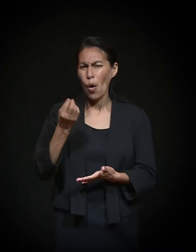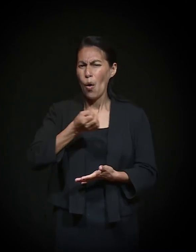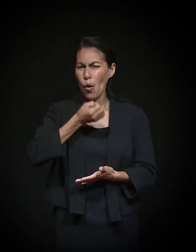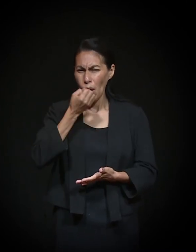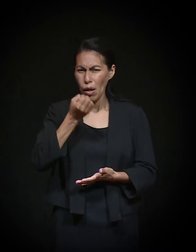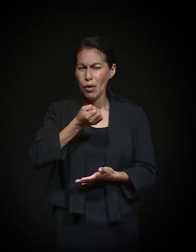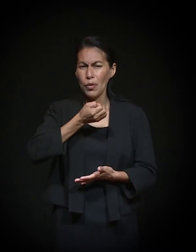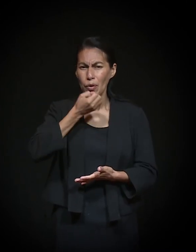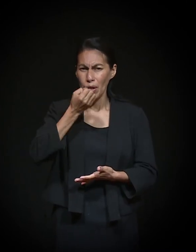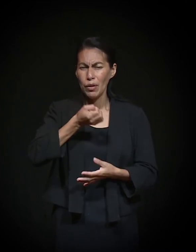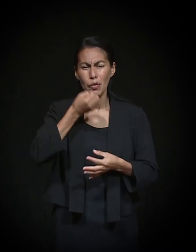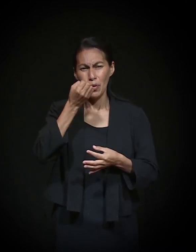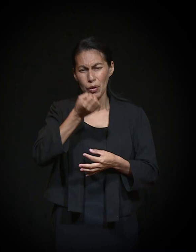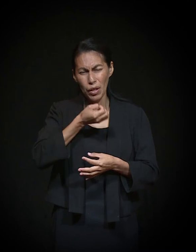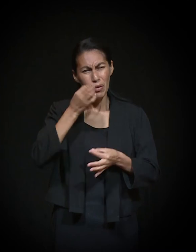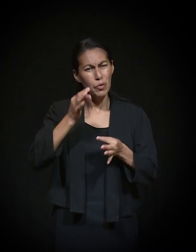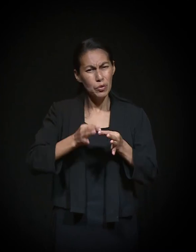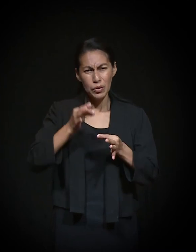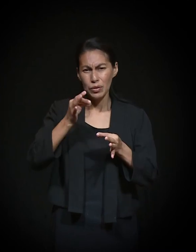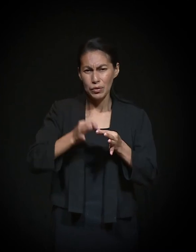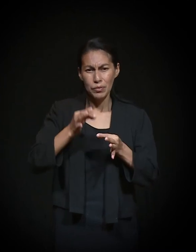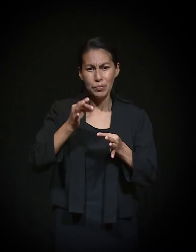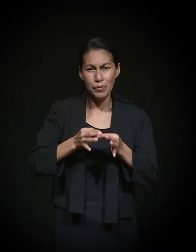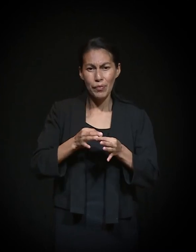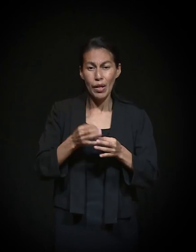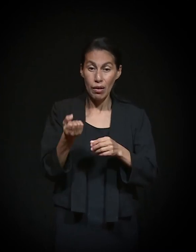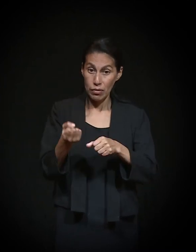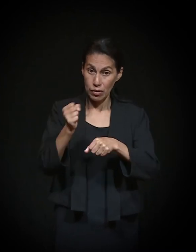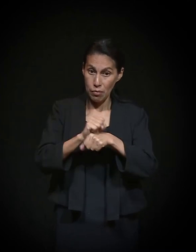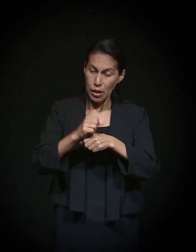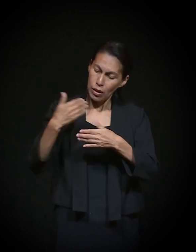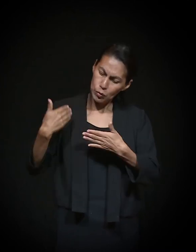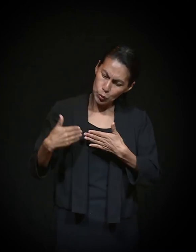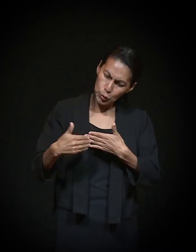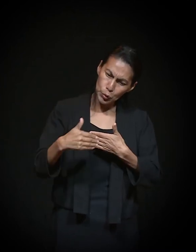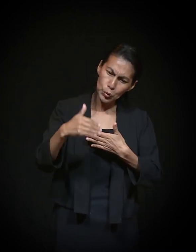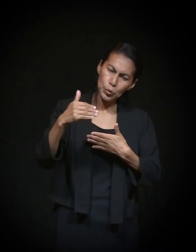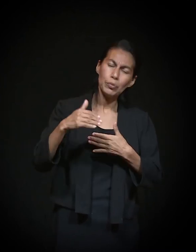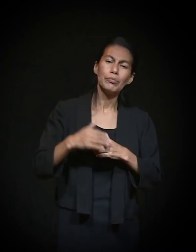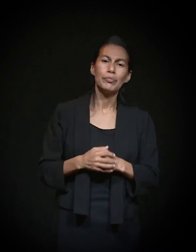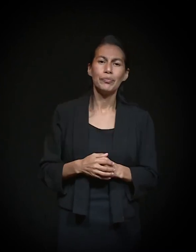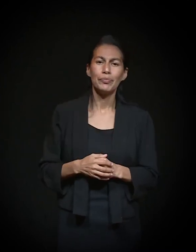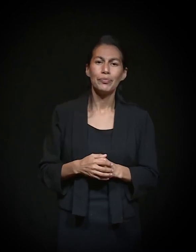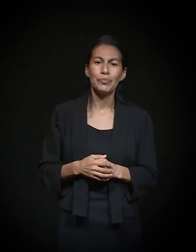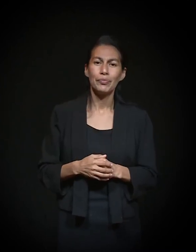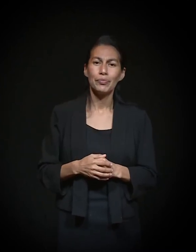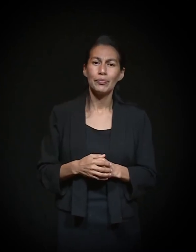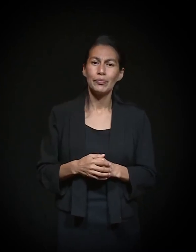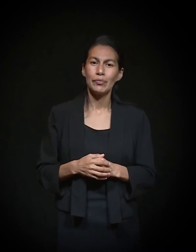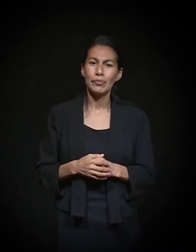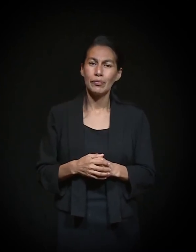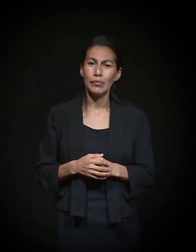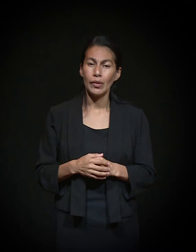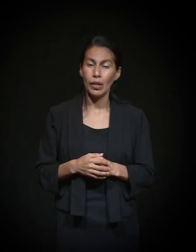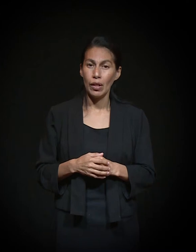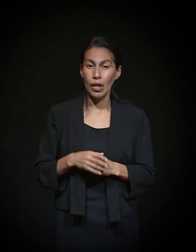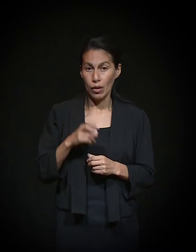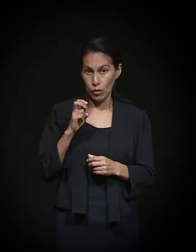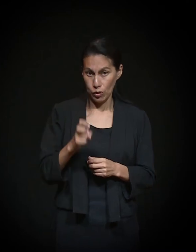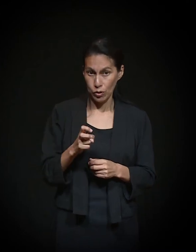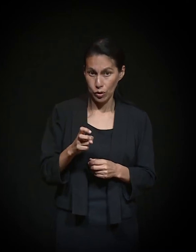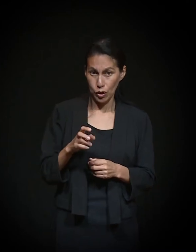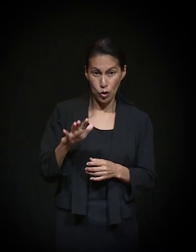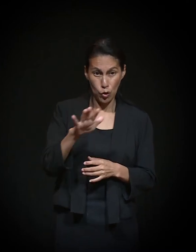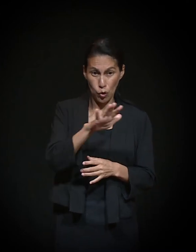aire, estemos orando constantemente durante esta semana. Y de esta